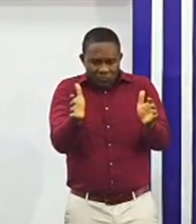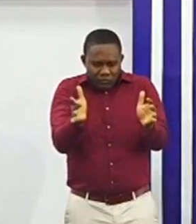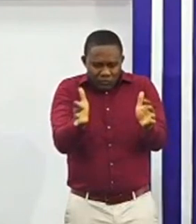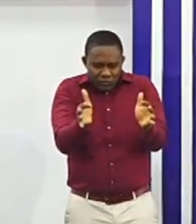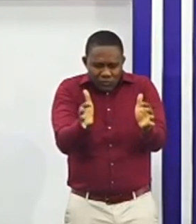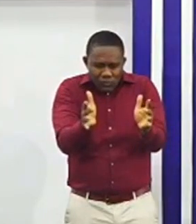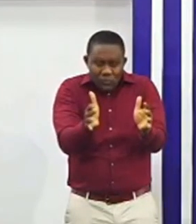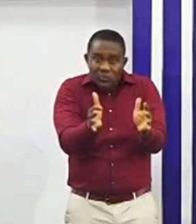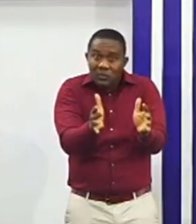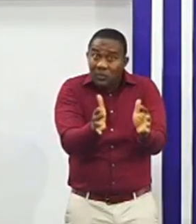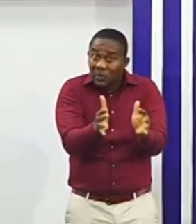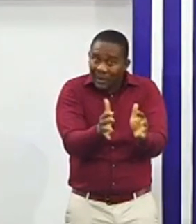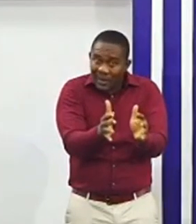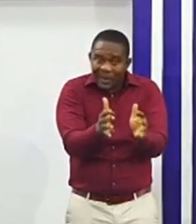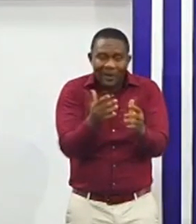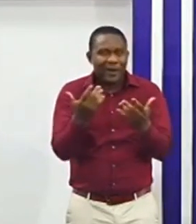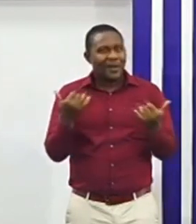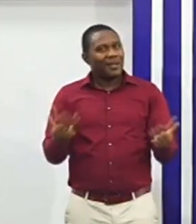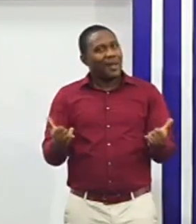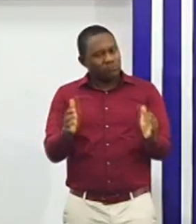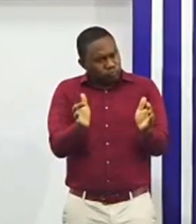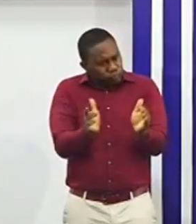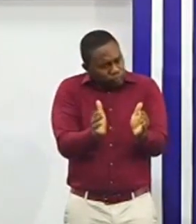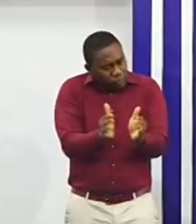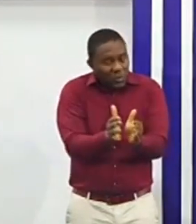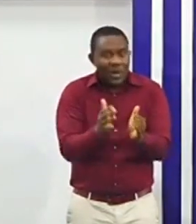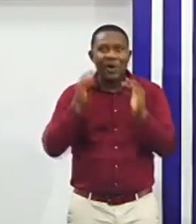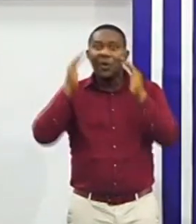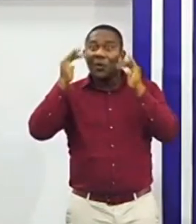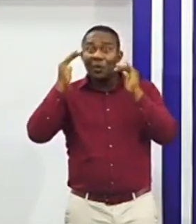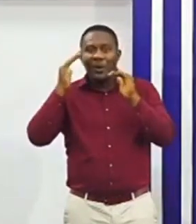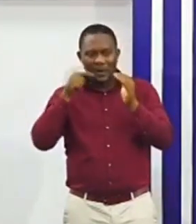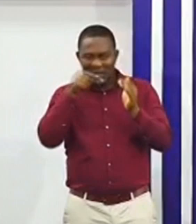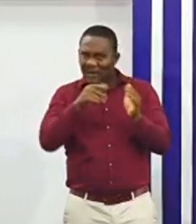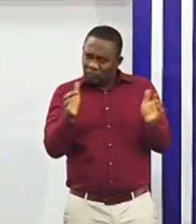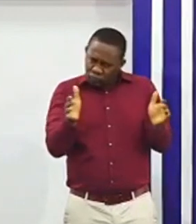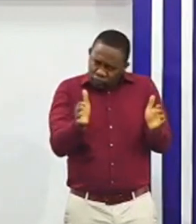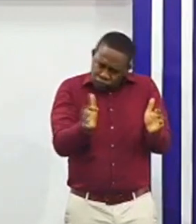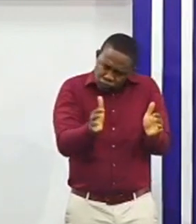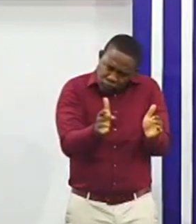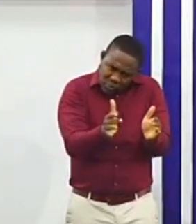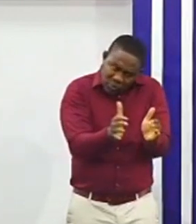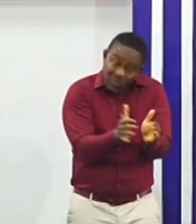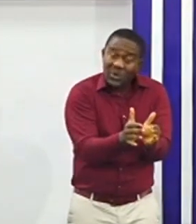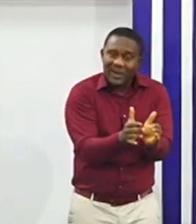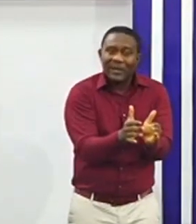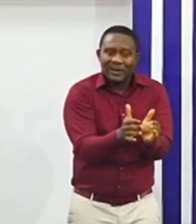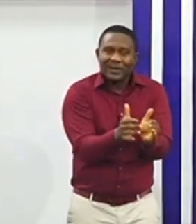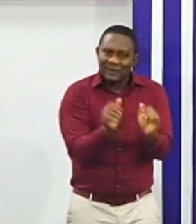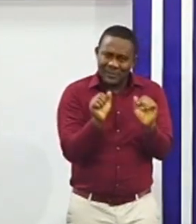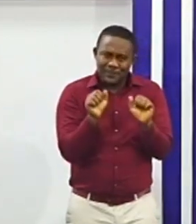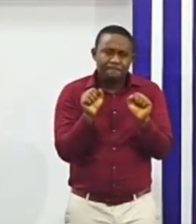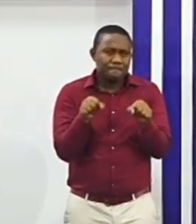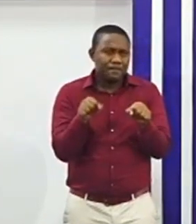do paa. A yi a lɛ puori te leɛ sigire la. A lɛ wuli ka te leɛ sigire la a wa te tɔzenɛ.